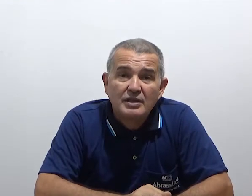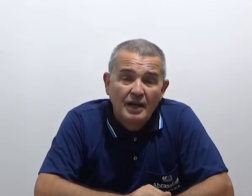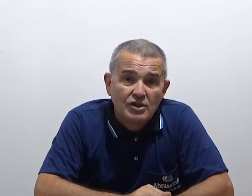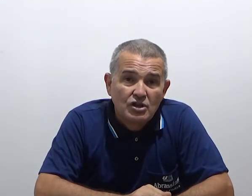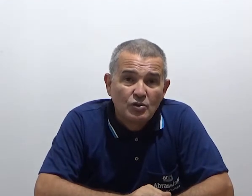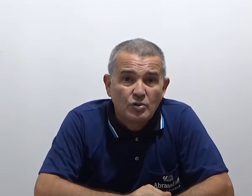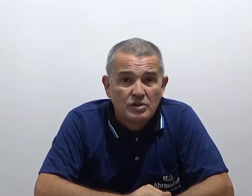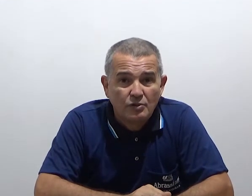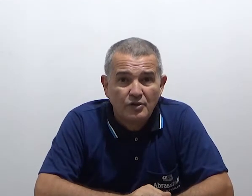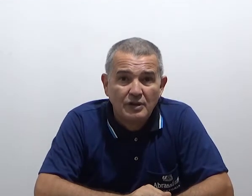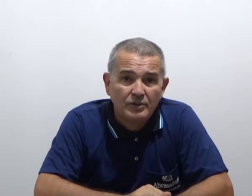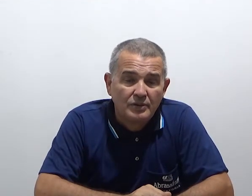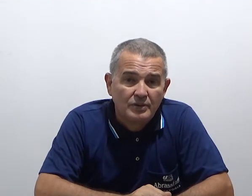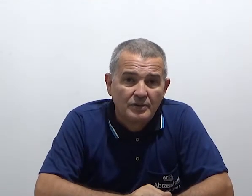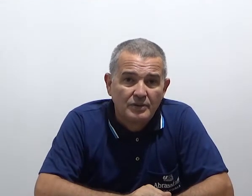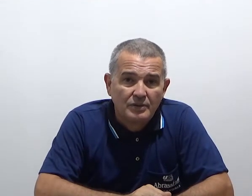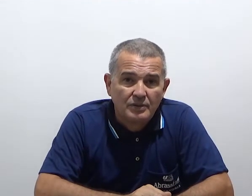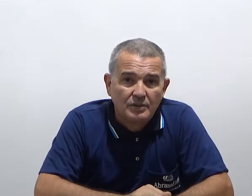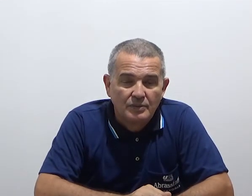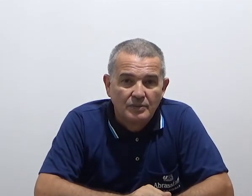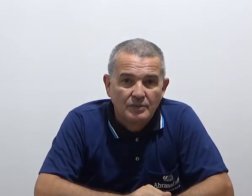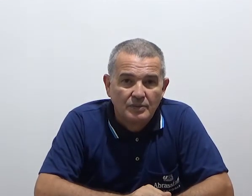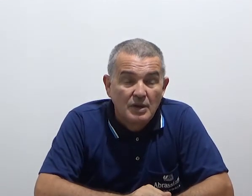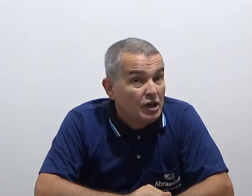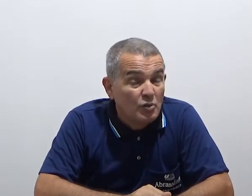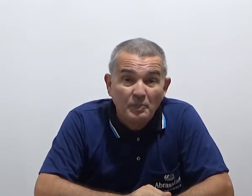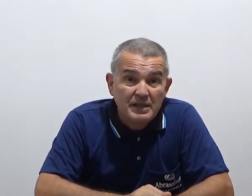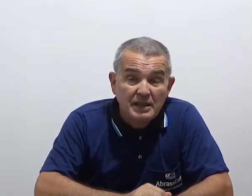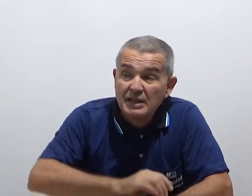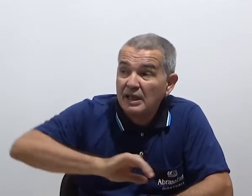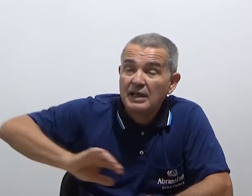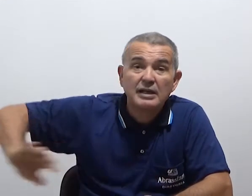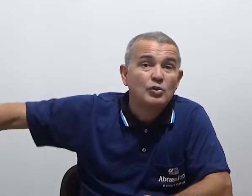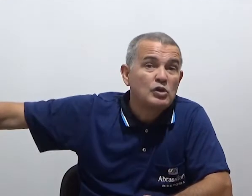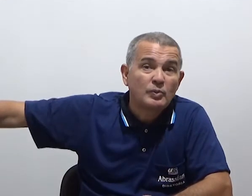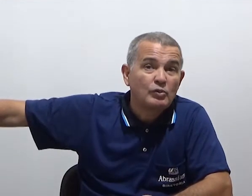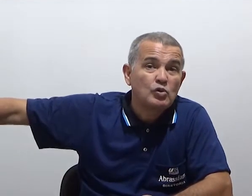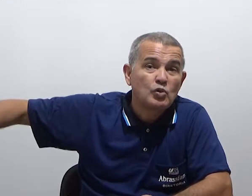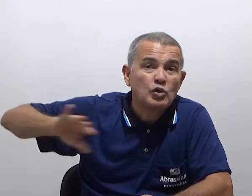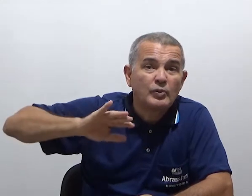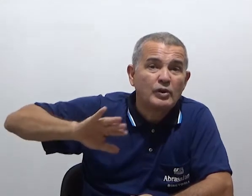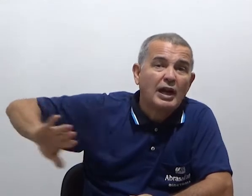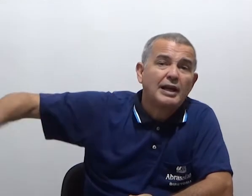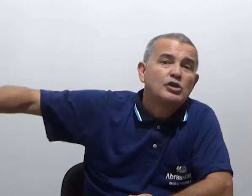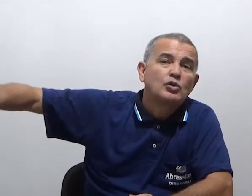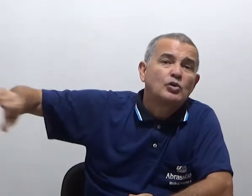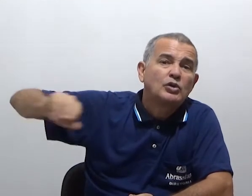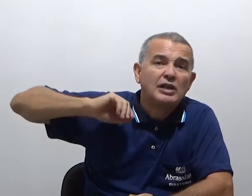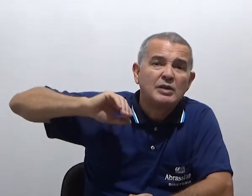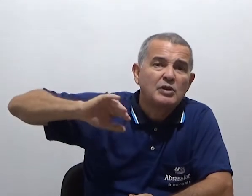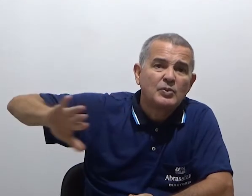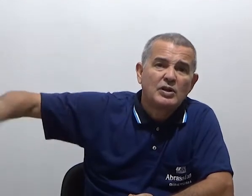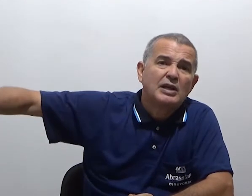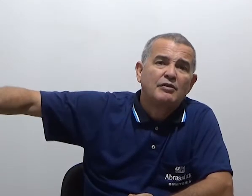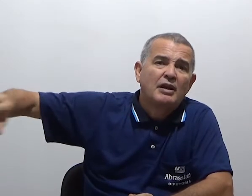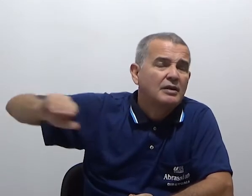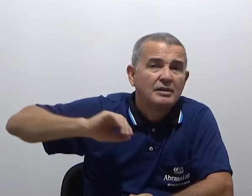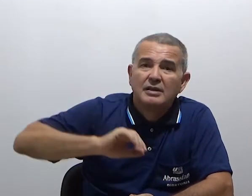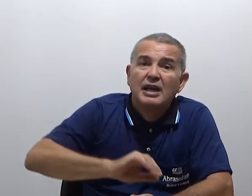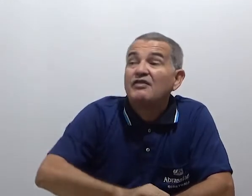Você está interagindo com seu filho. E não pense que entregando isso para um surdo, porque aí ele é instrutor de Libras,